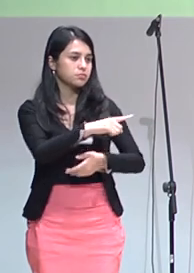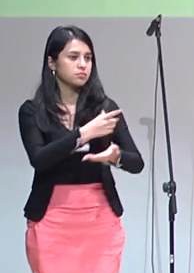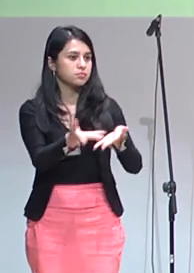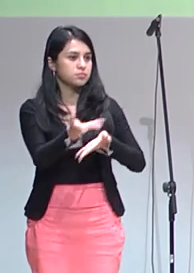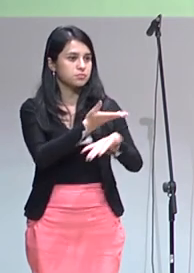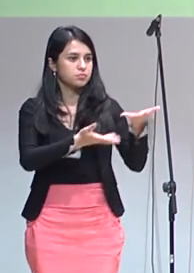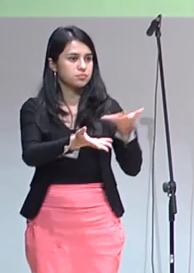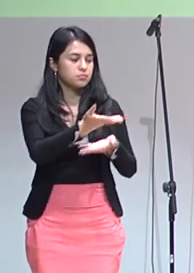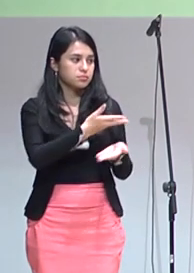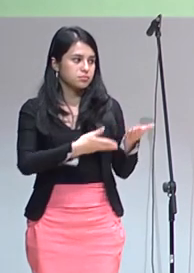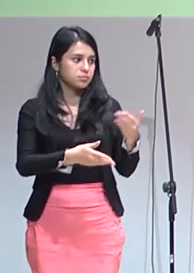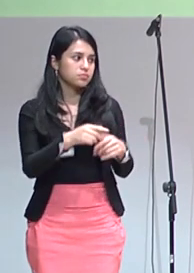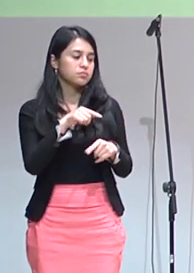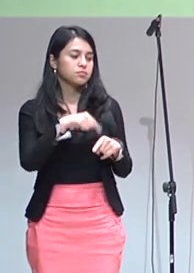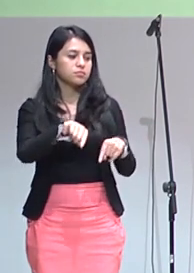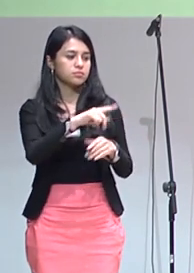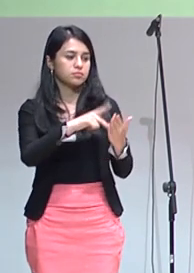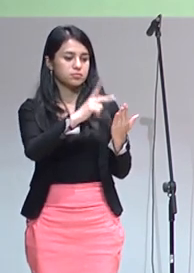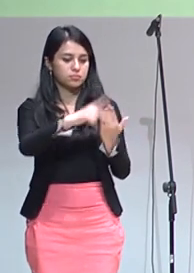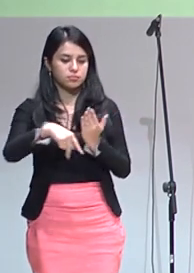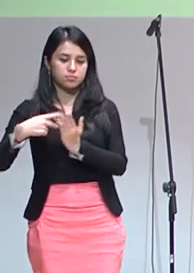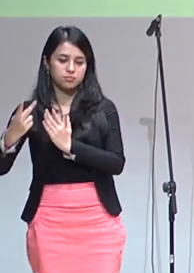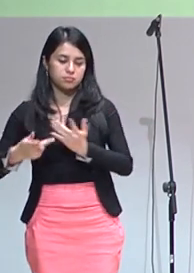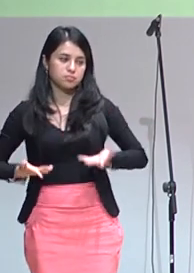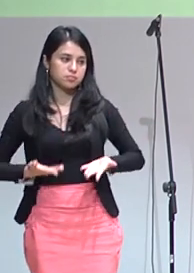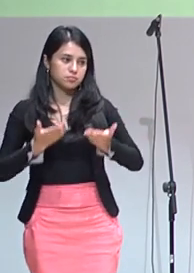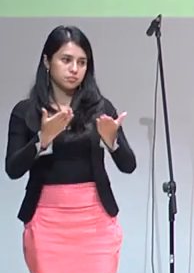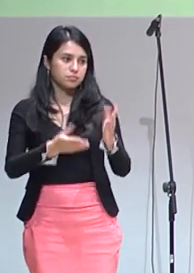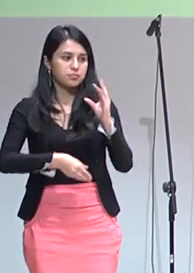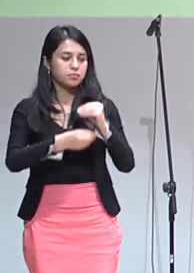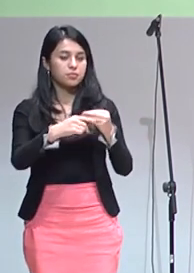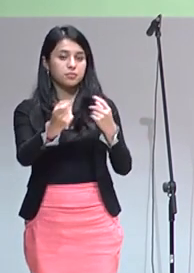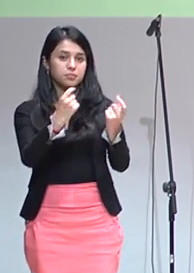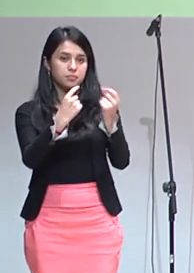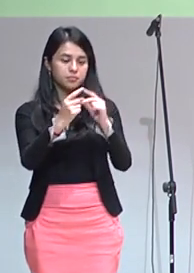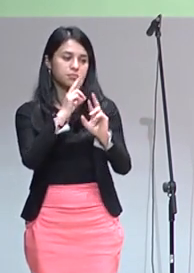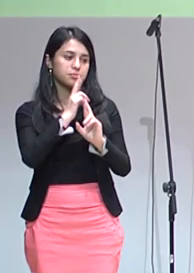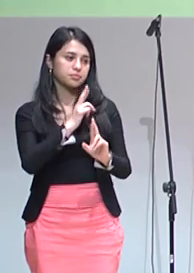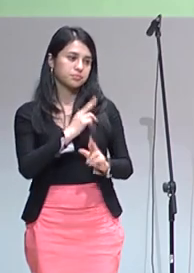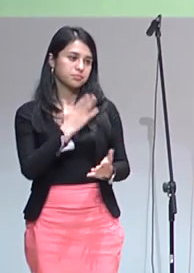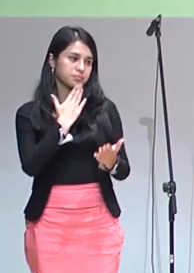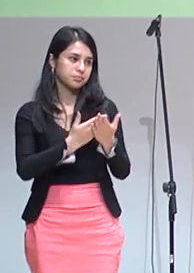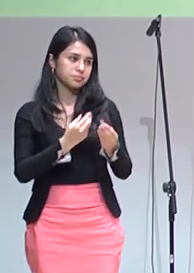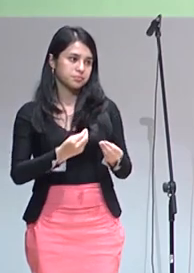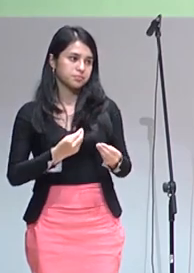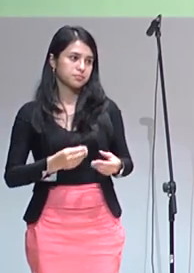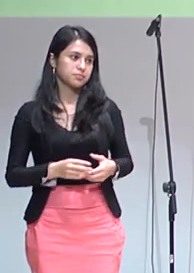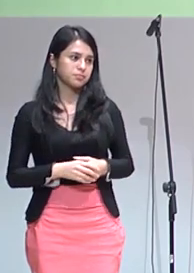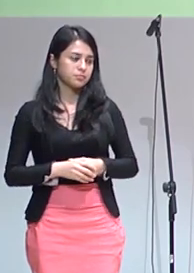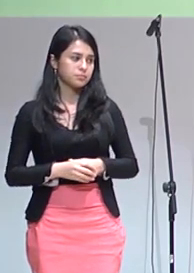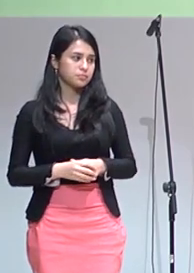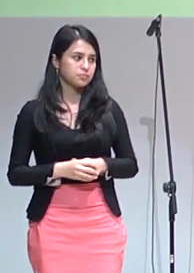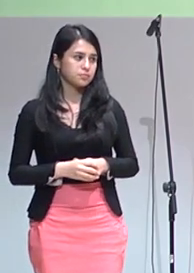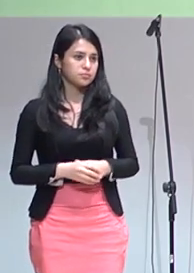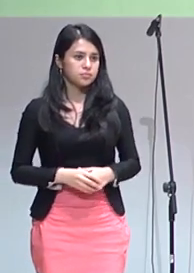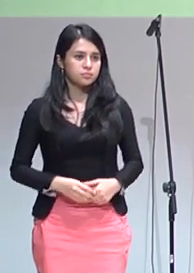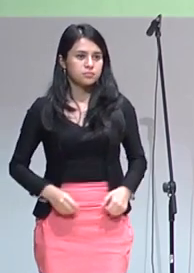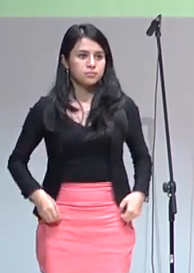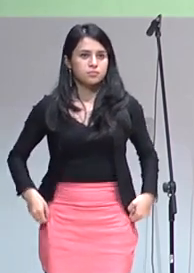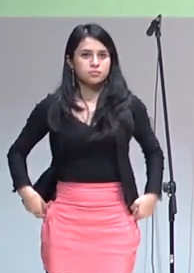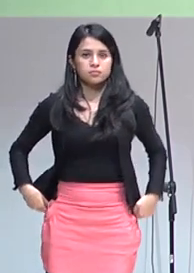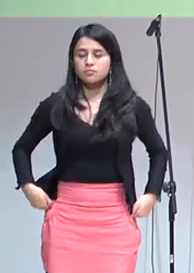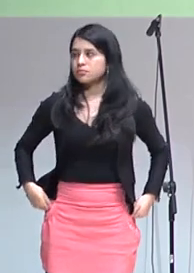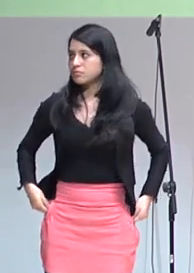aquí sus proyectos y contestar nuestras preguntas. Doctora, muchas gracias.